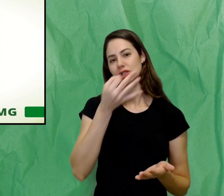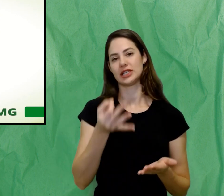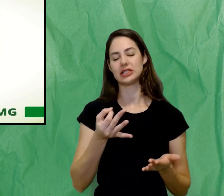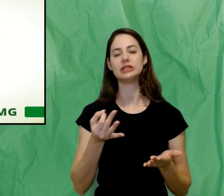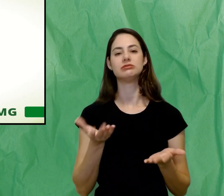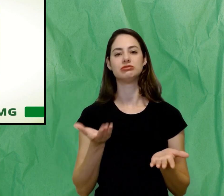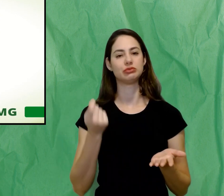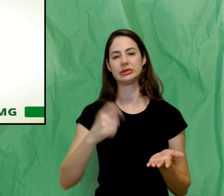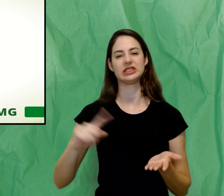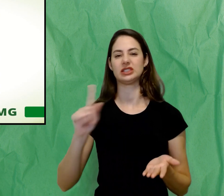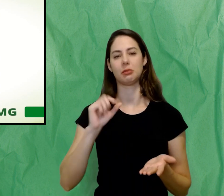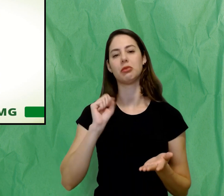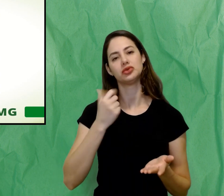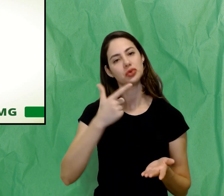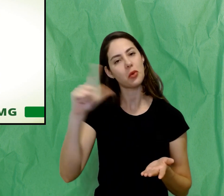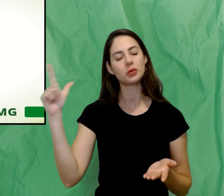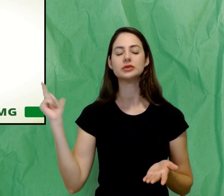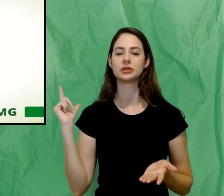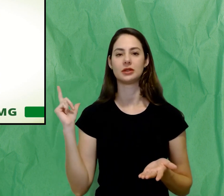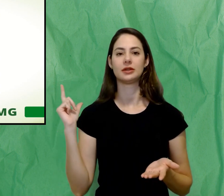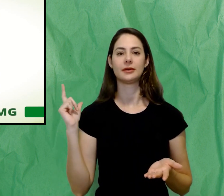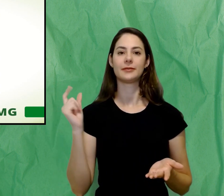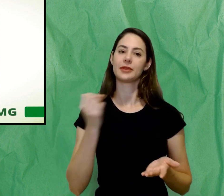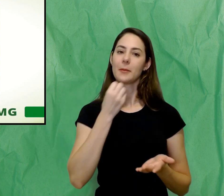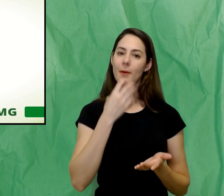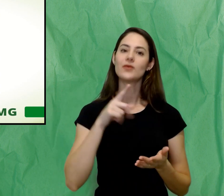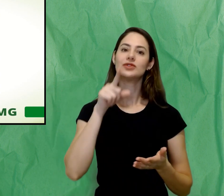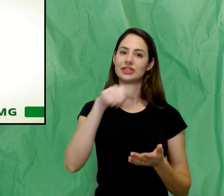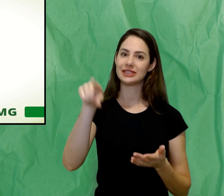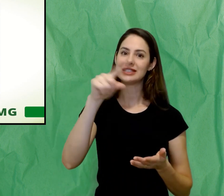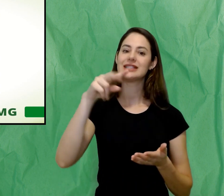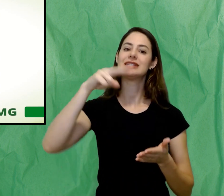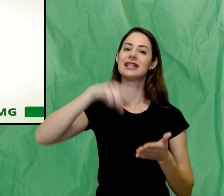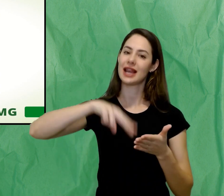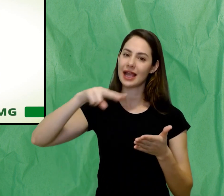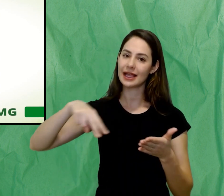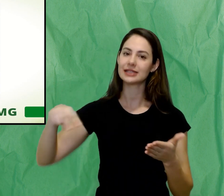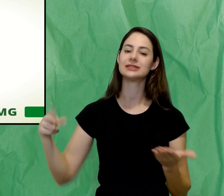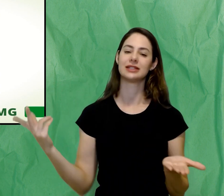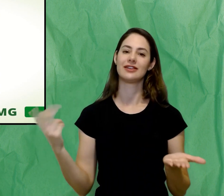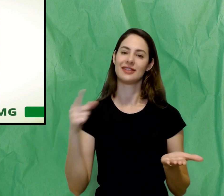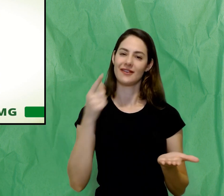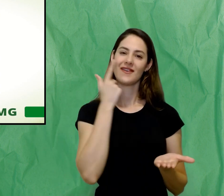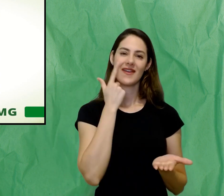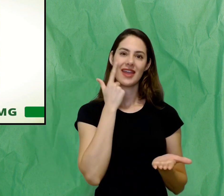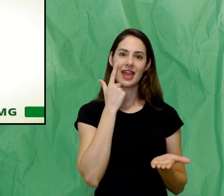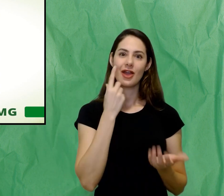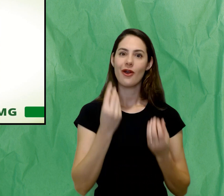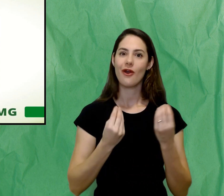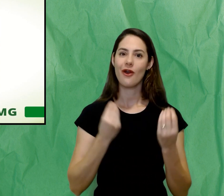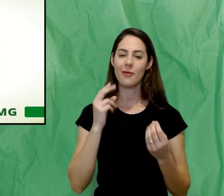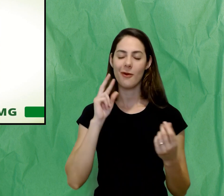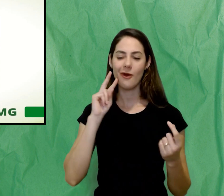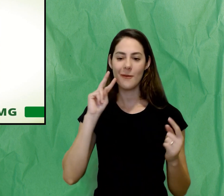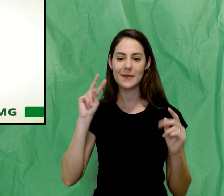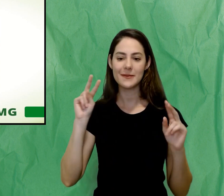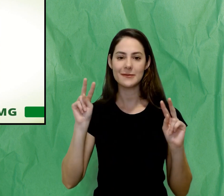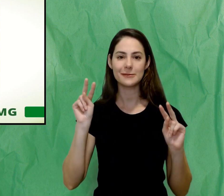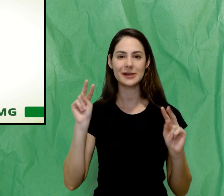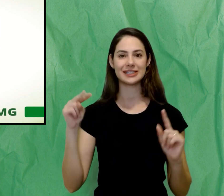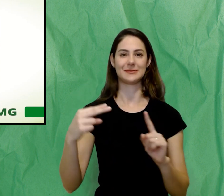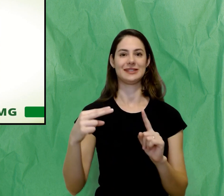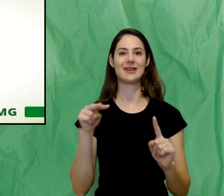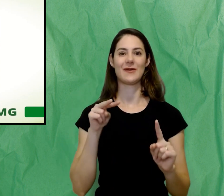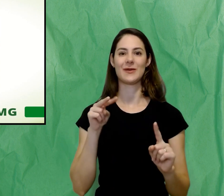estou sugerindo, tá? Vale a pena fazer as leituras, e você vai ver como a sua forma de olhar agora um artigo